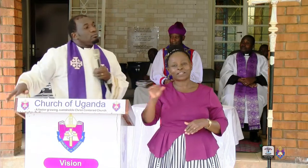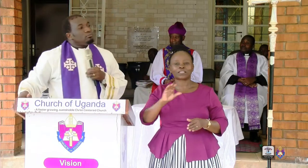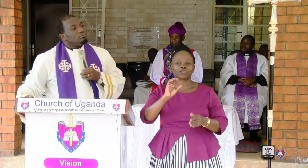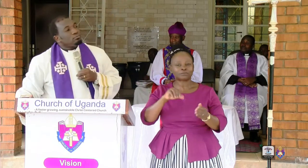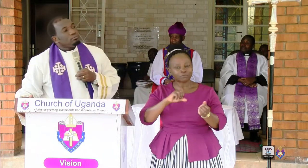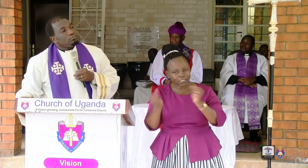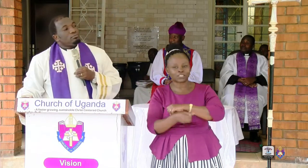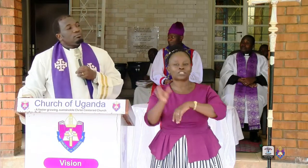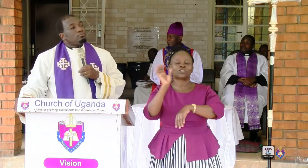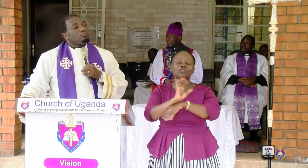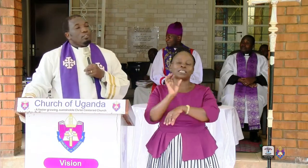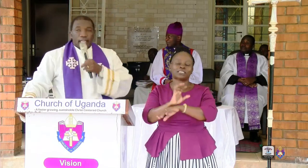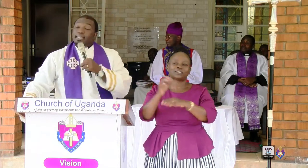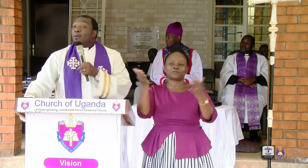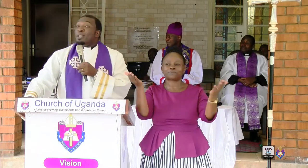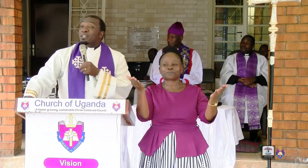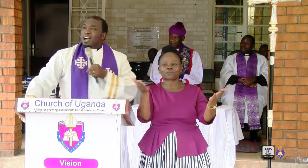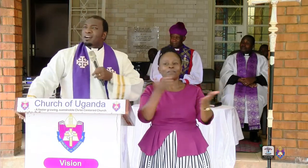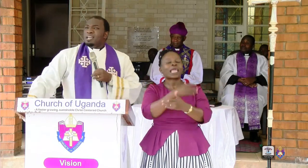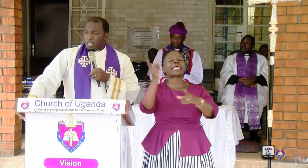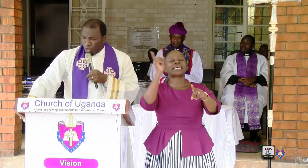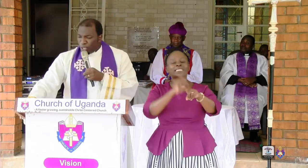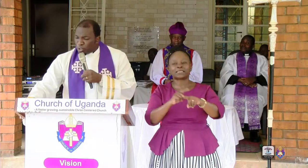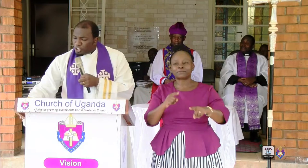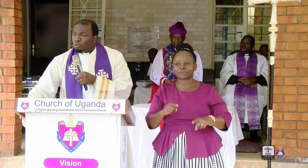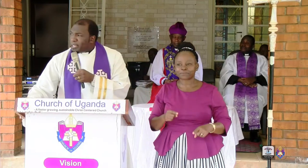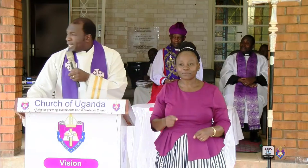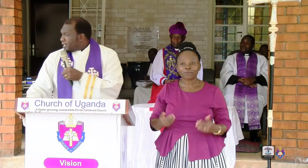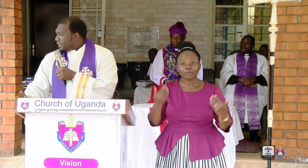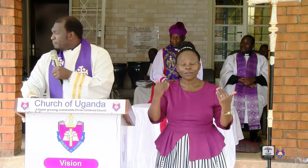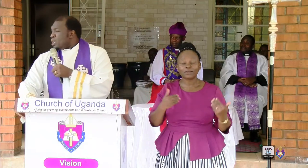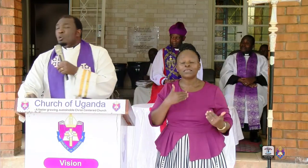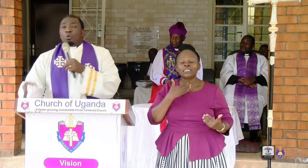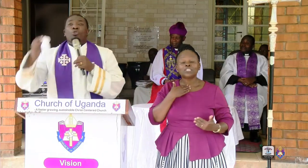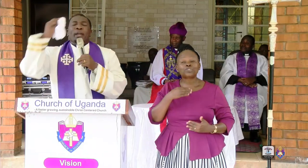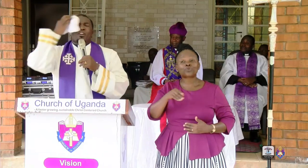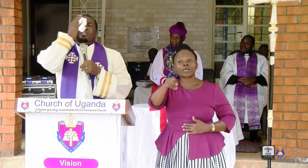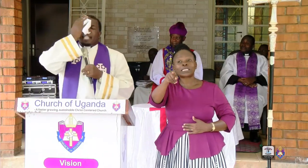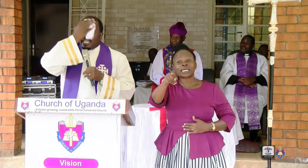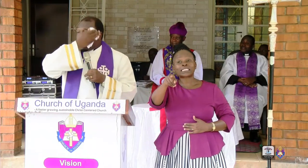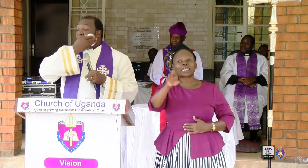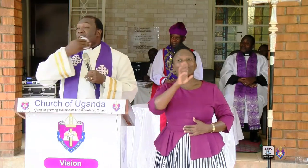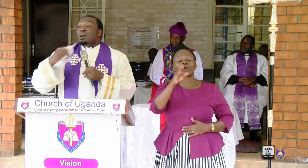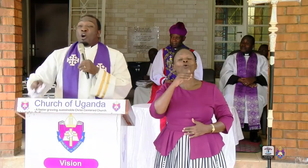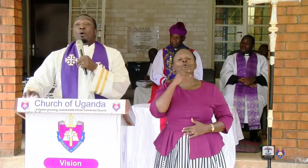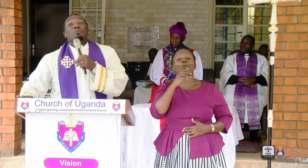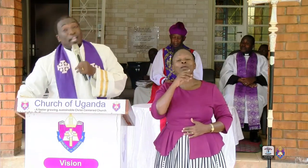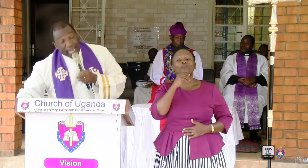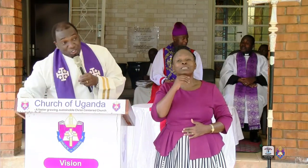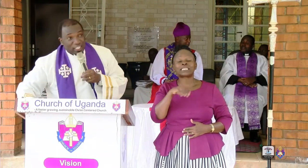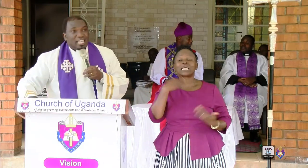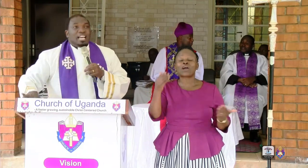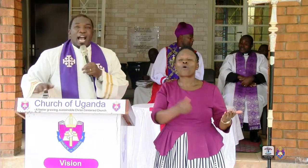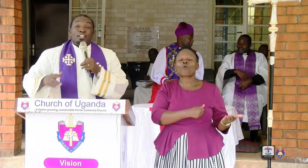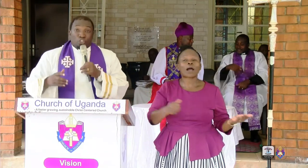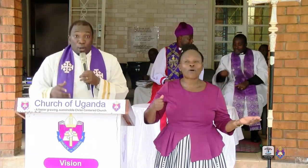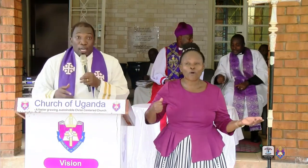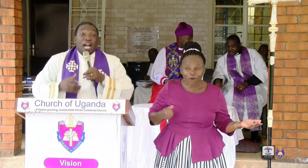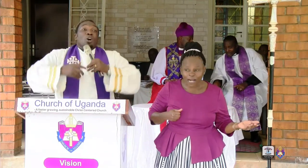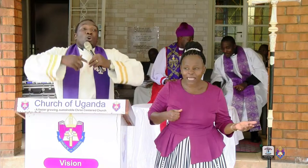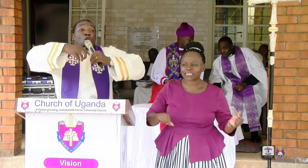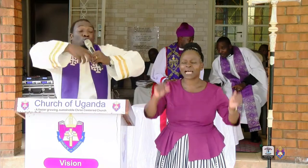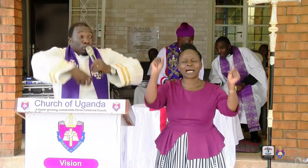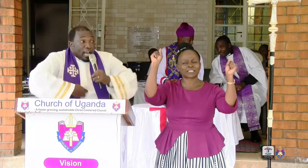kanisa. Esawa yona nolwe chochikweta gisa. Gwo kubera omusajja oba omukazi